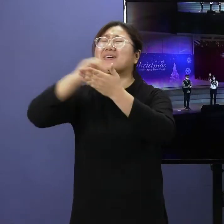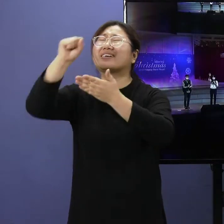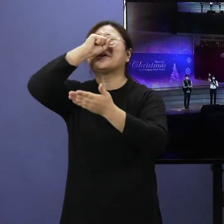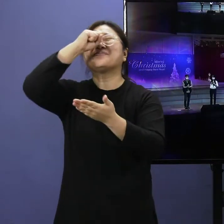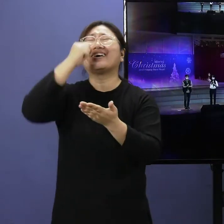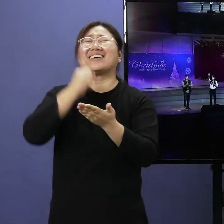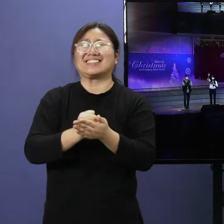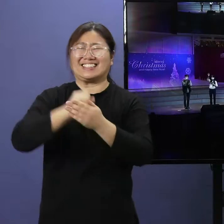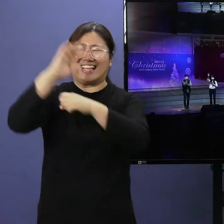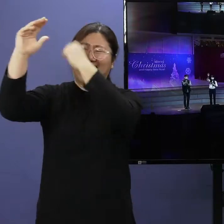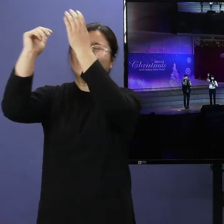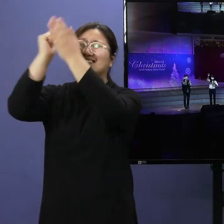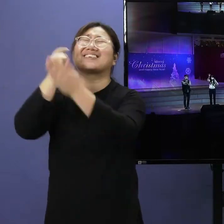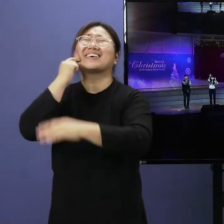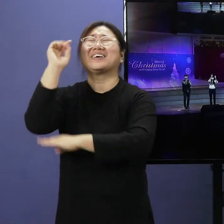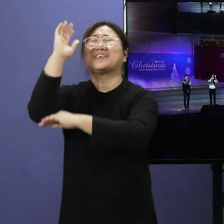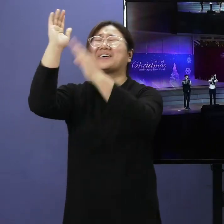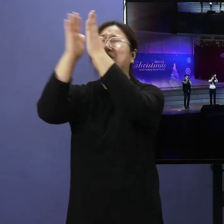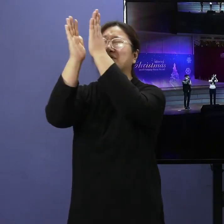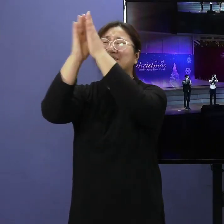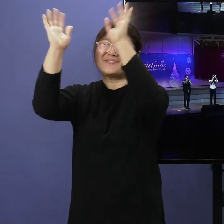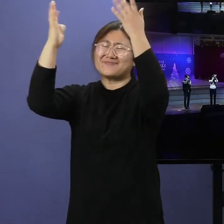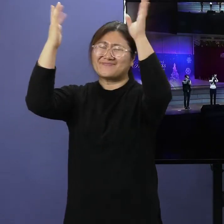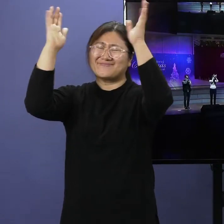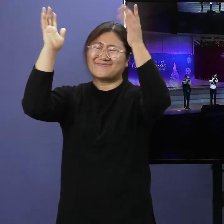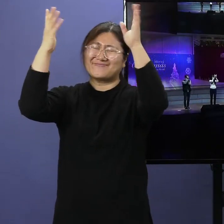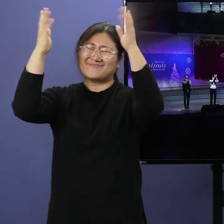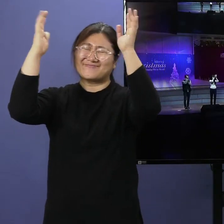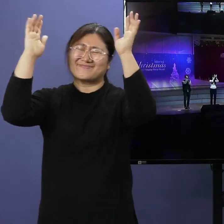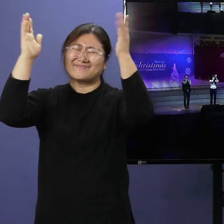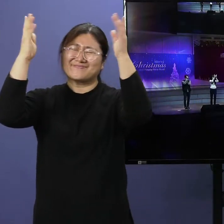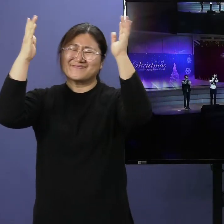앞에 우리 영광의 말씀을 드리기 원합니다.